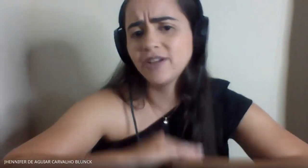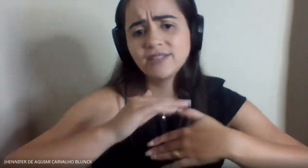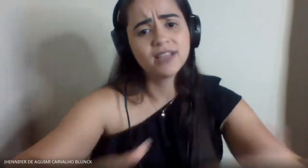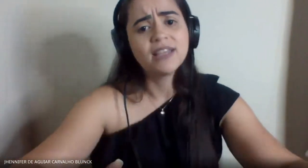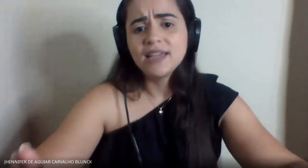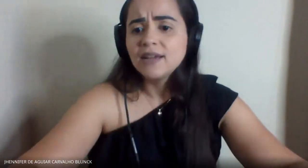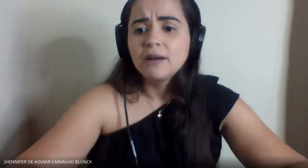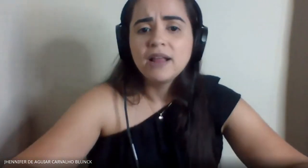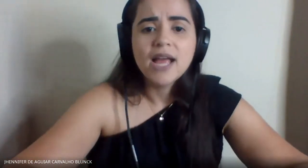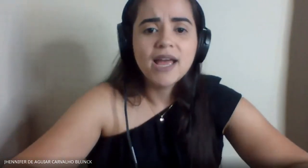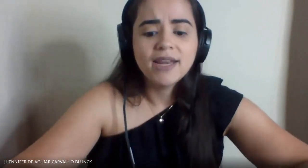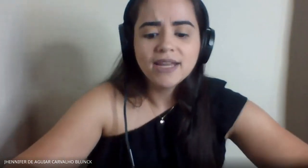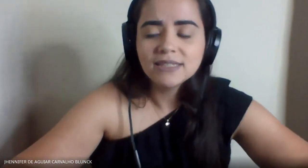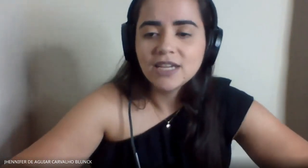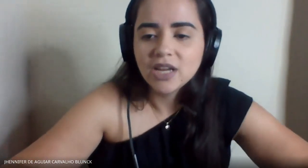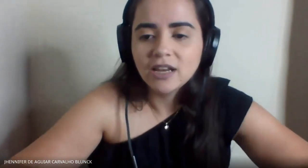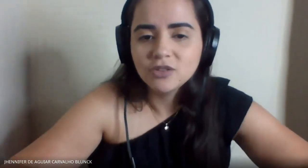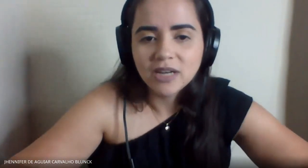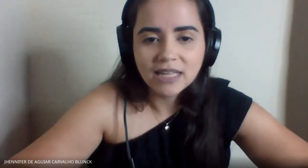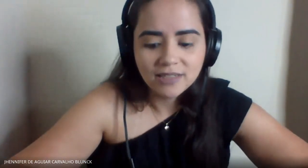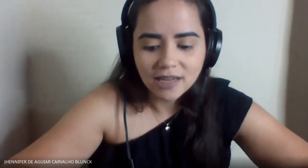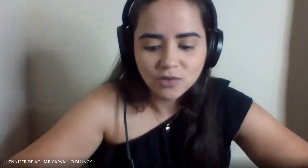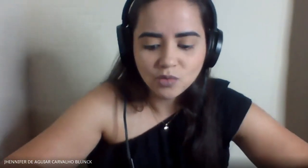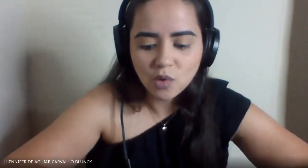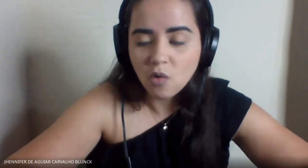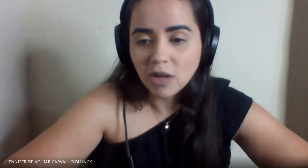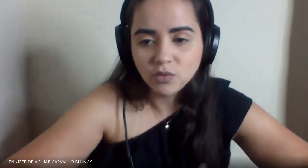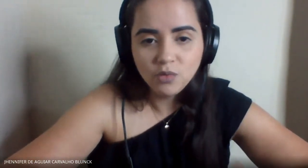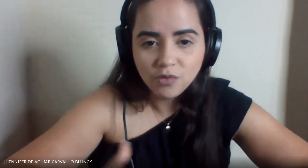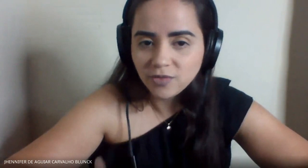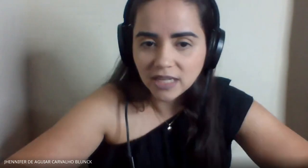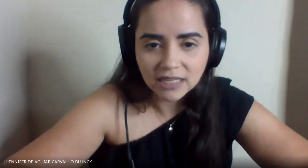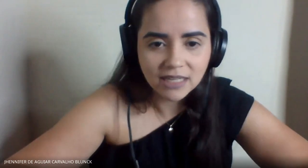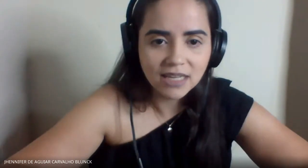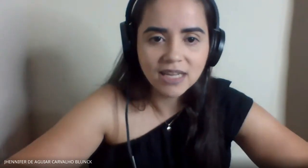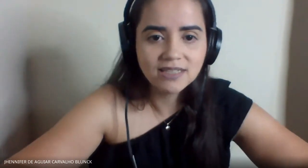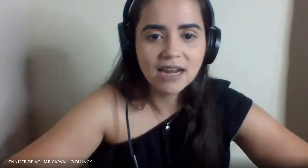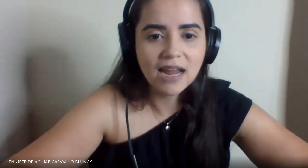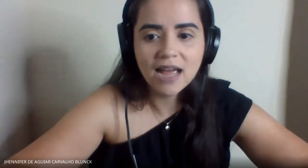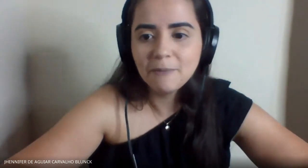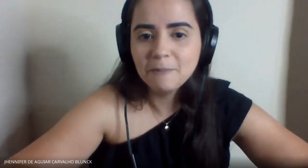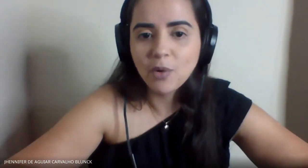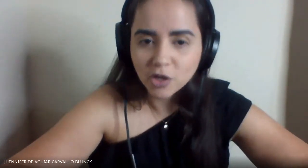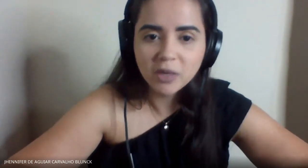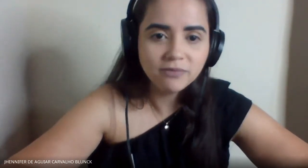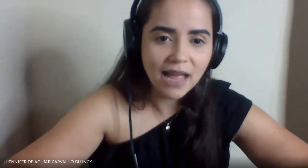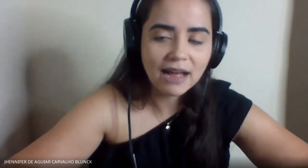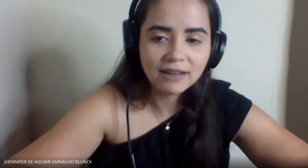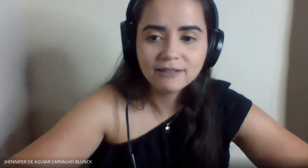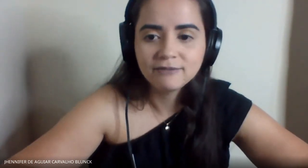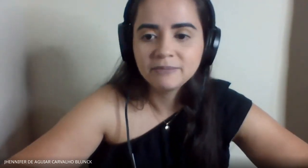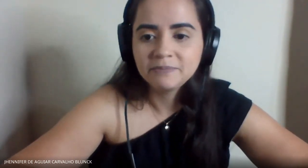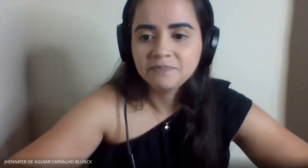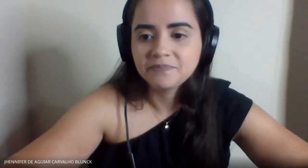pergunta, talvez nem seja relacionada a esse assunto, ou alguma dúvida que queira sanar, pode